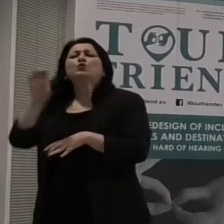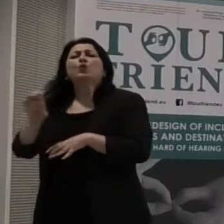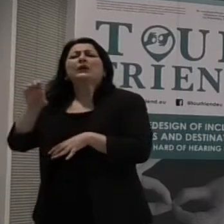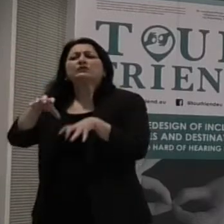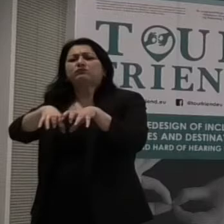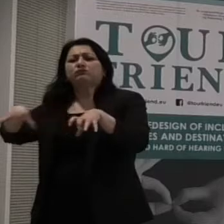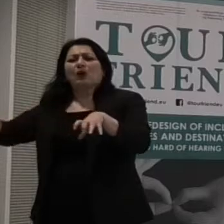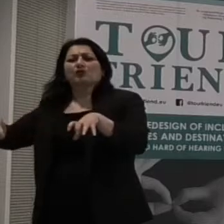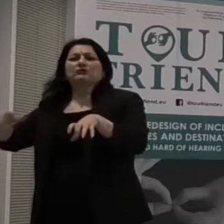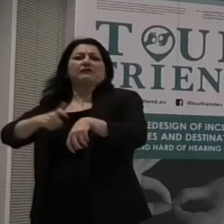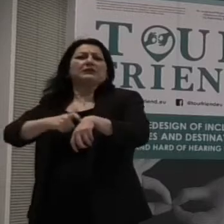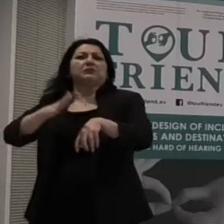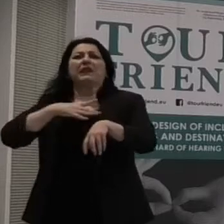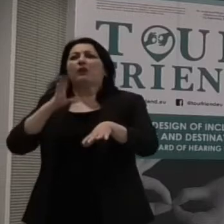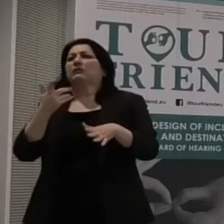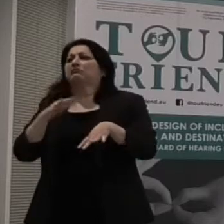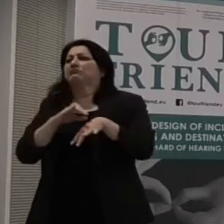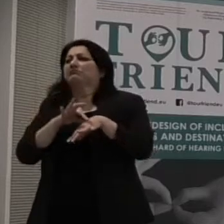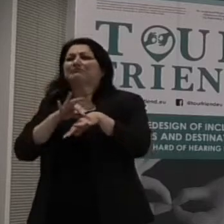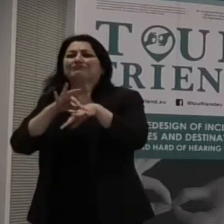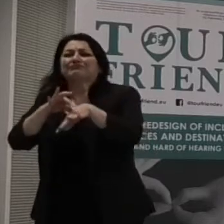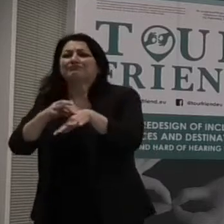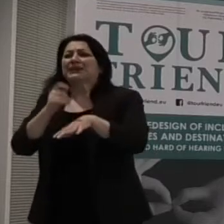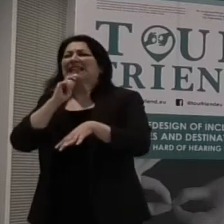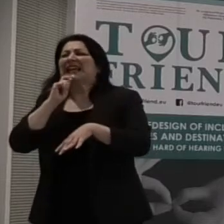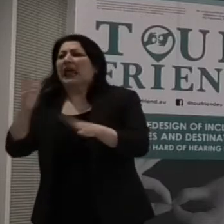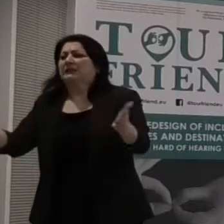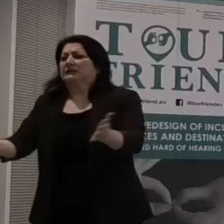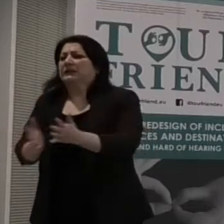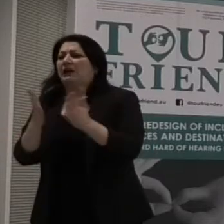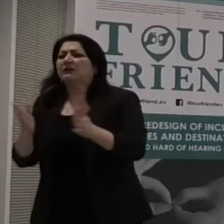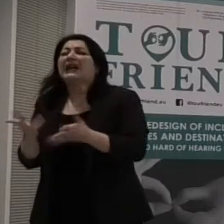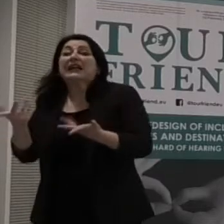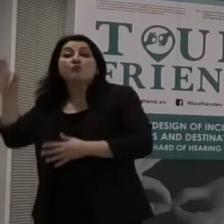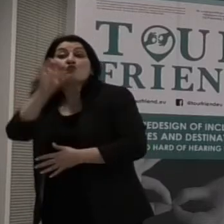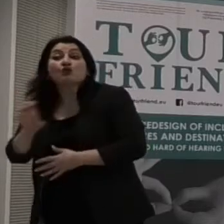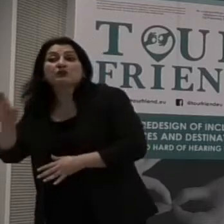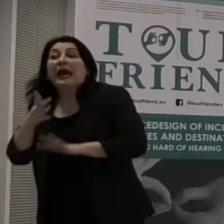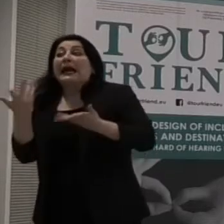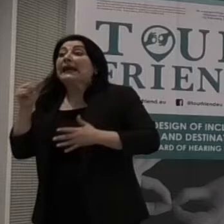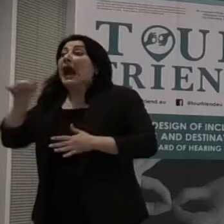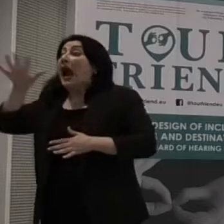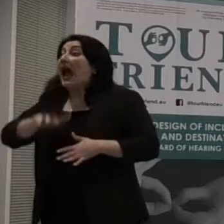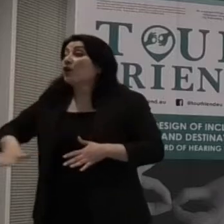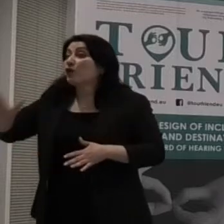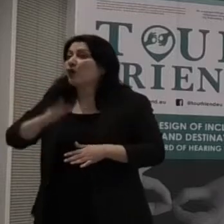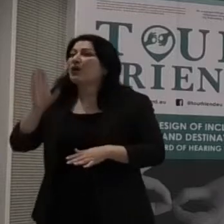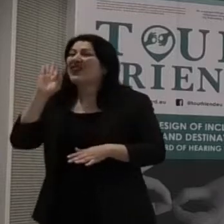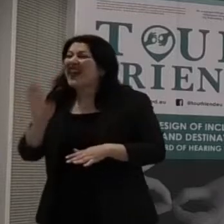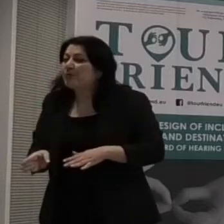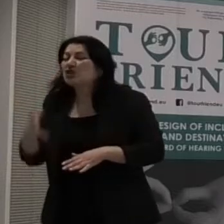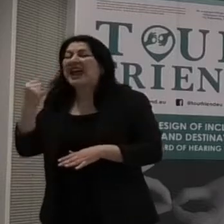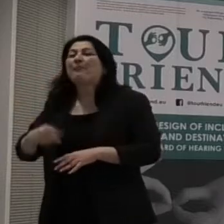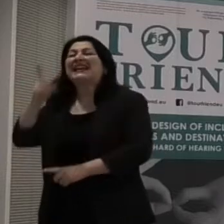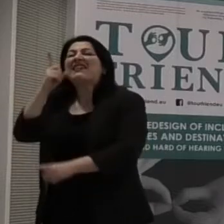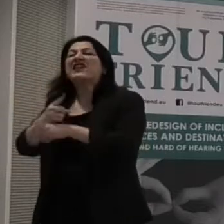σε τουριστικές ξεναγήσεις ή σε μουσεία, στο αεροδρόμιο, θα μπορούσαν αλγόριθμοι, και